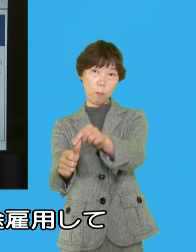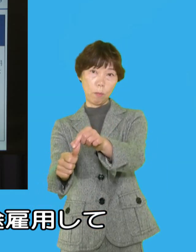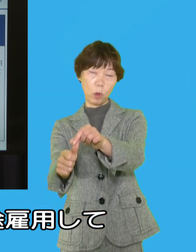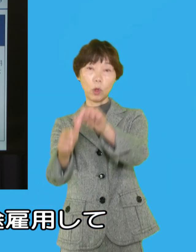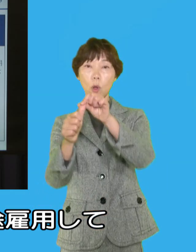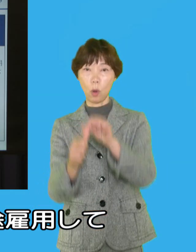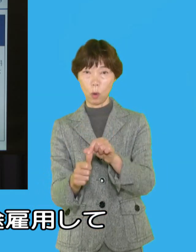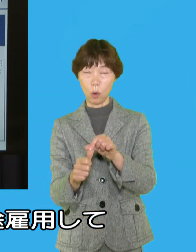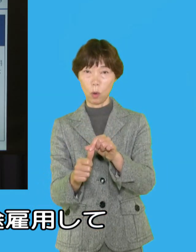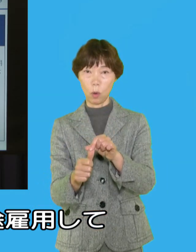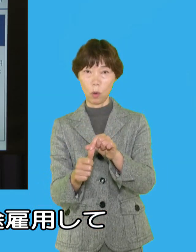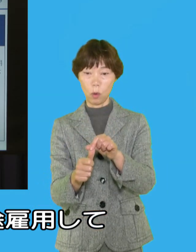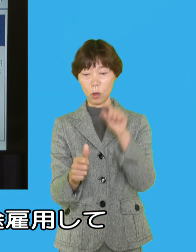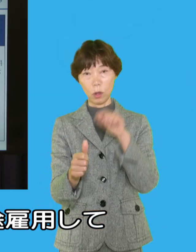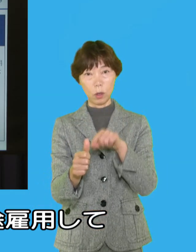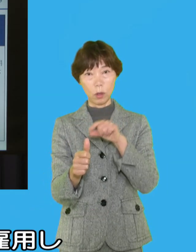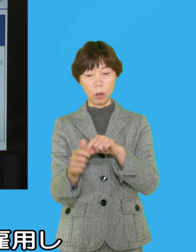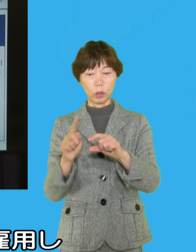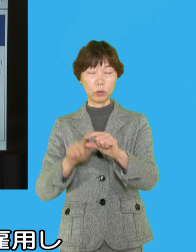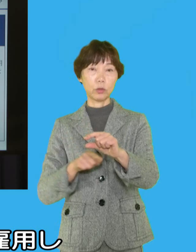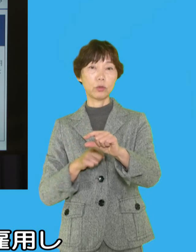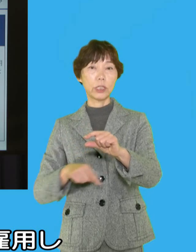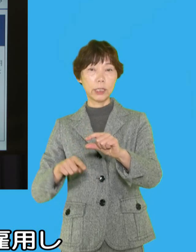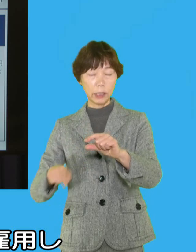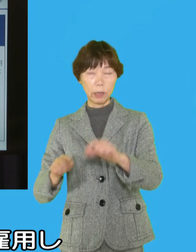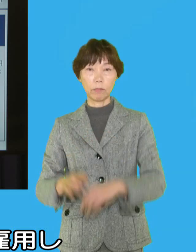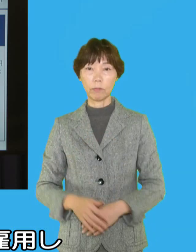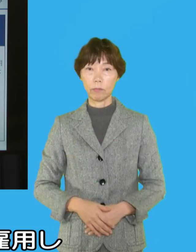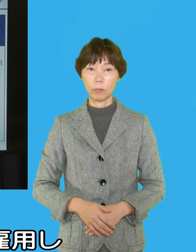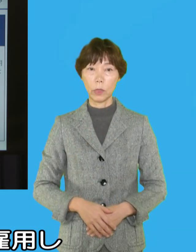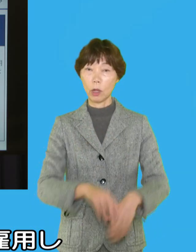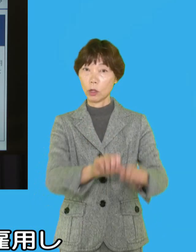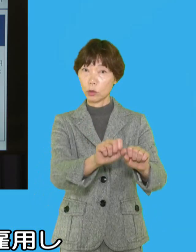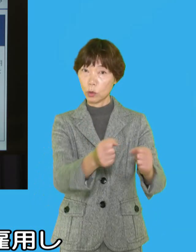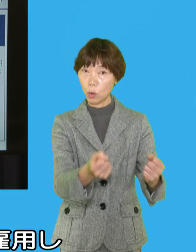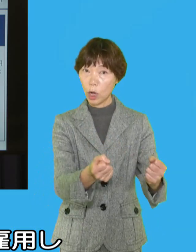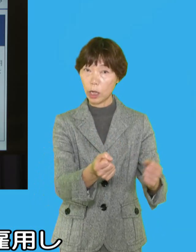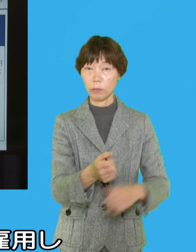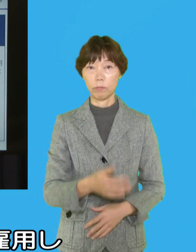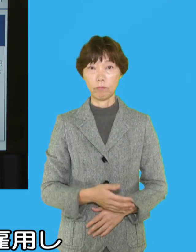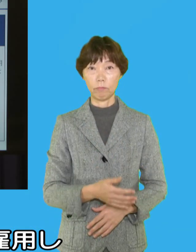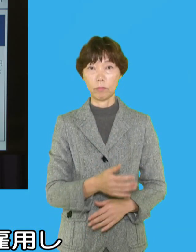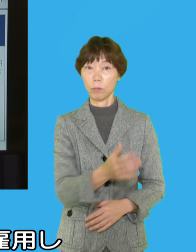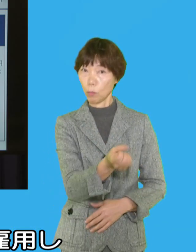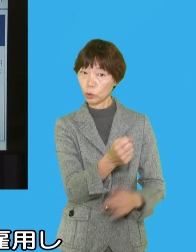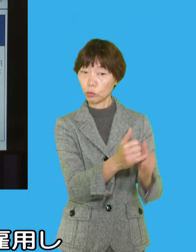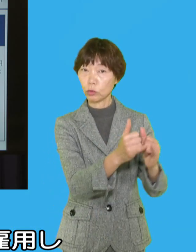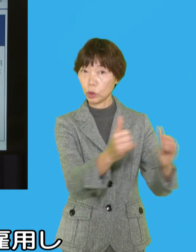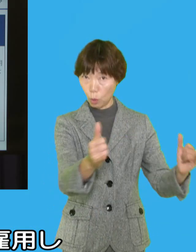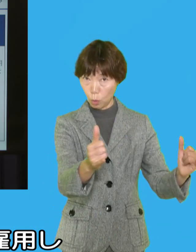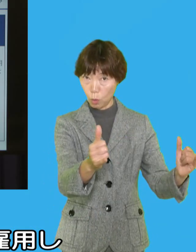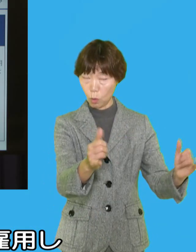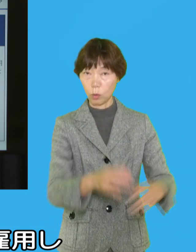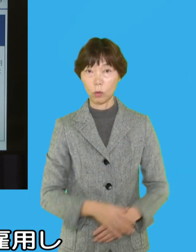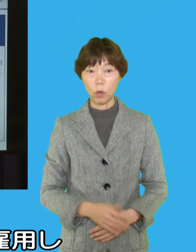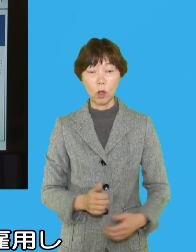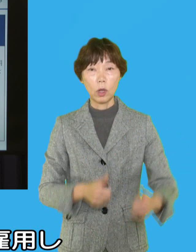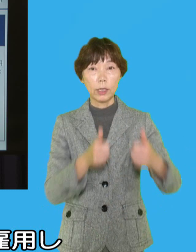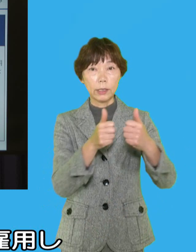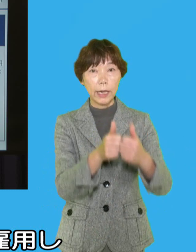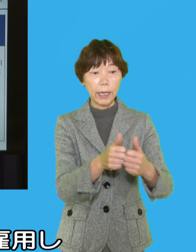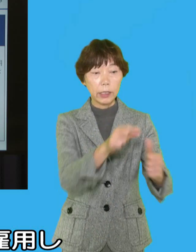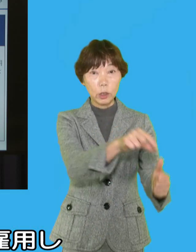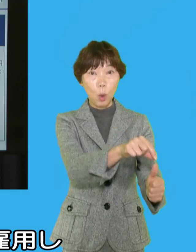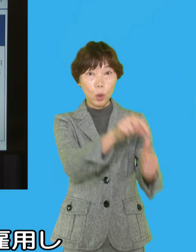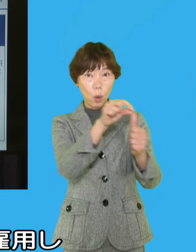して、ジョブコーチを中心に、同じく障害を持つ方、をですね、チャレンジ雇用